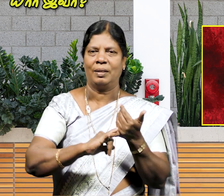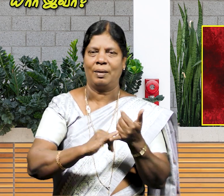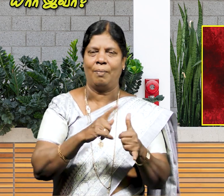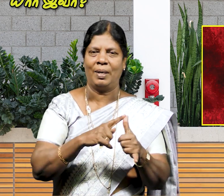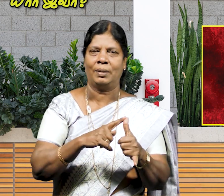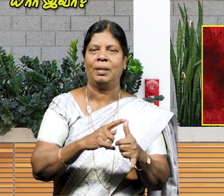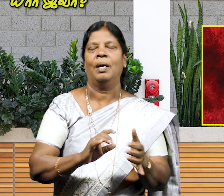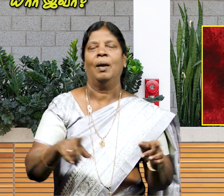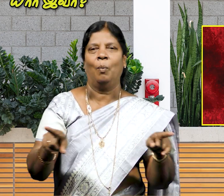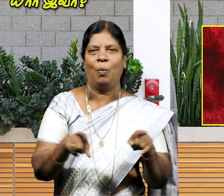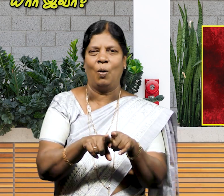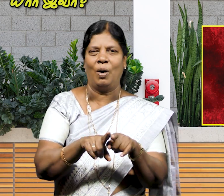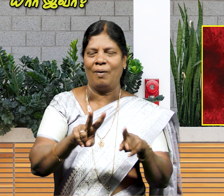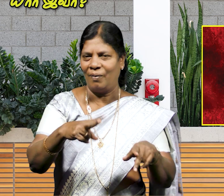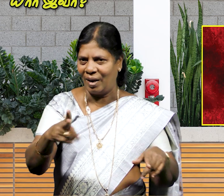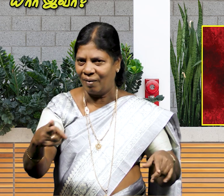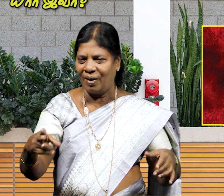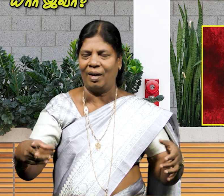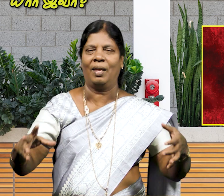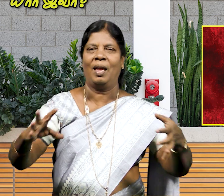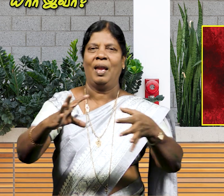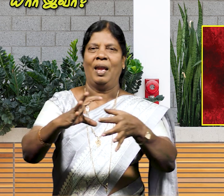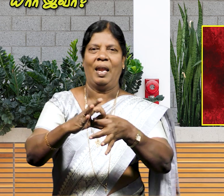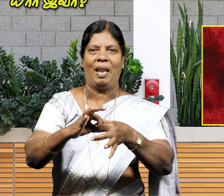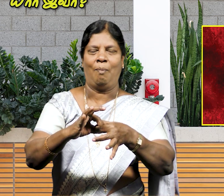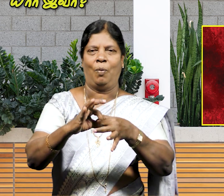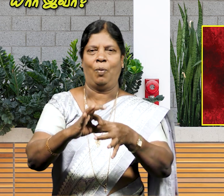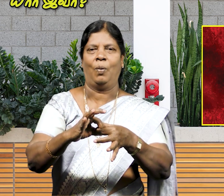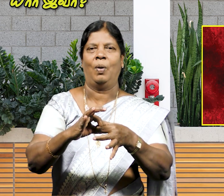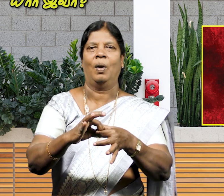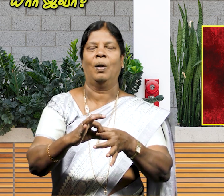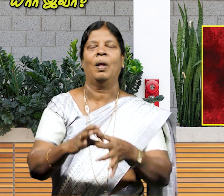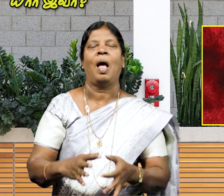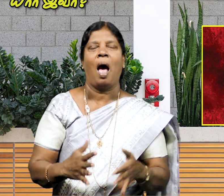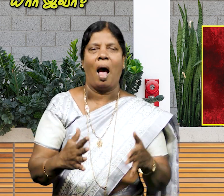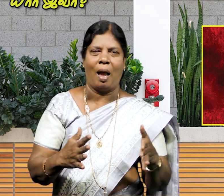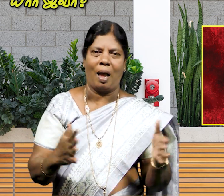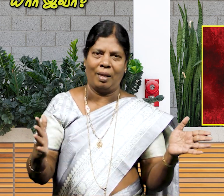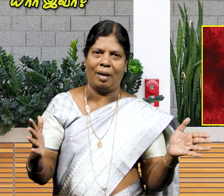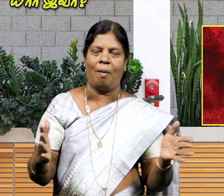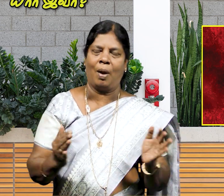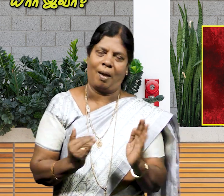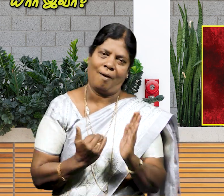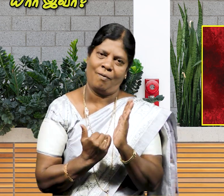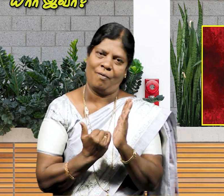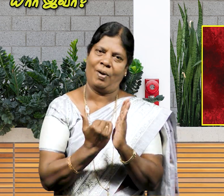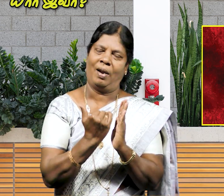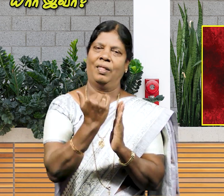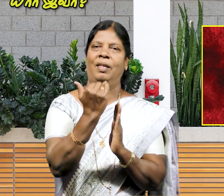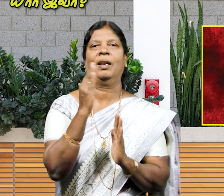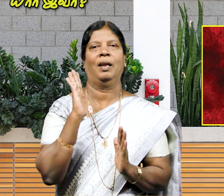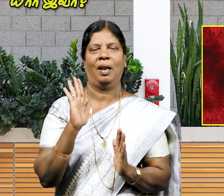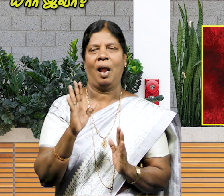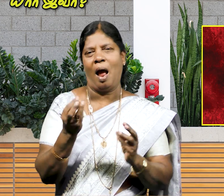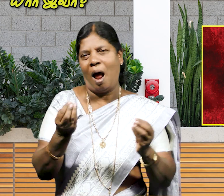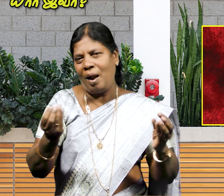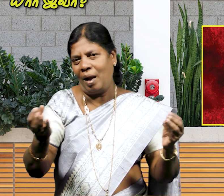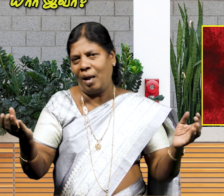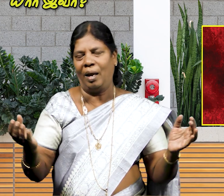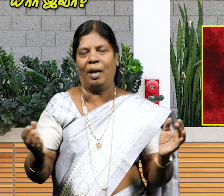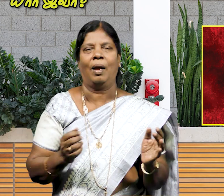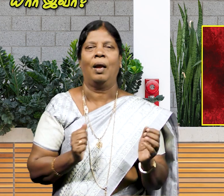இன்றைக்கு இணையதளம் தகவல் தொழில்நுட்பம் பெருவாரியாக வளர்ந்து